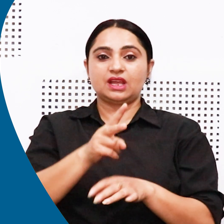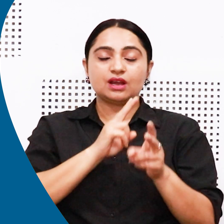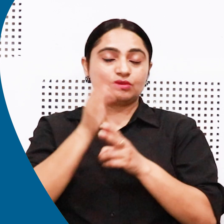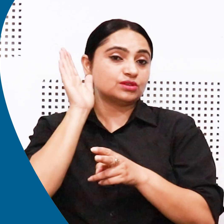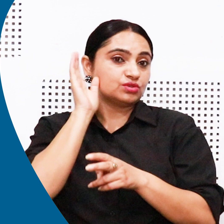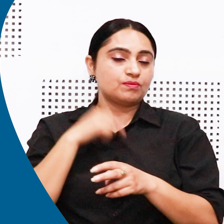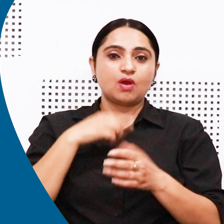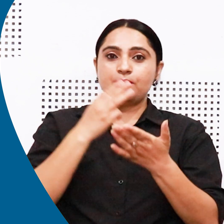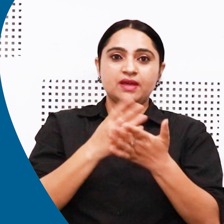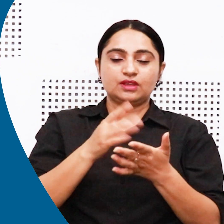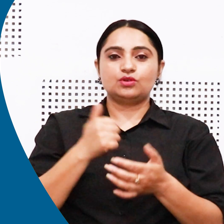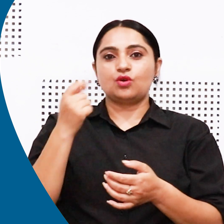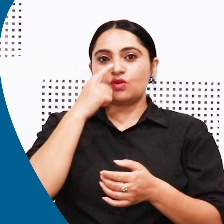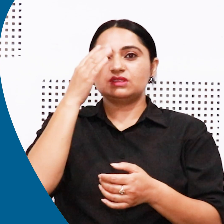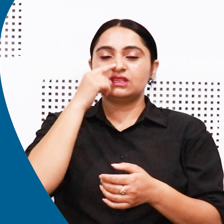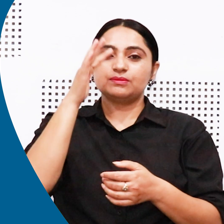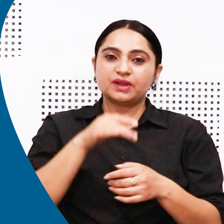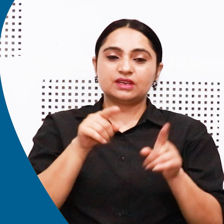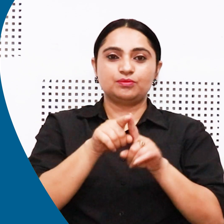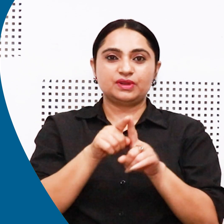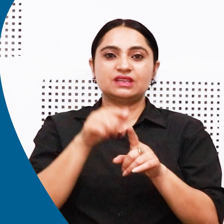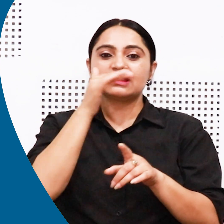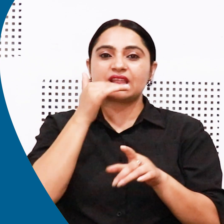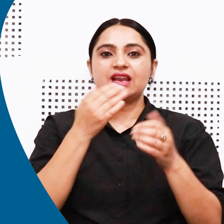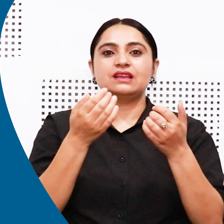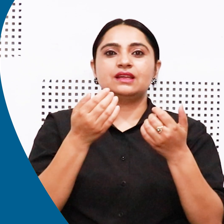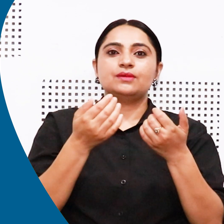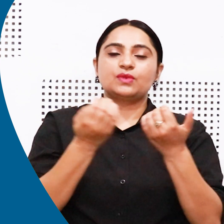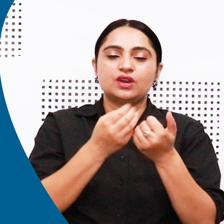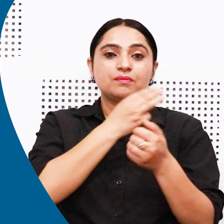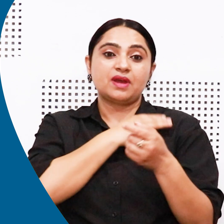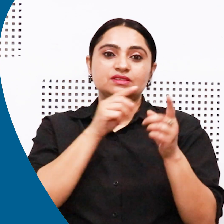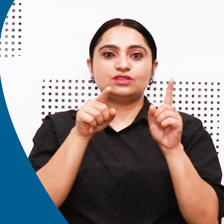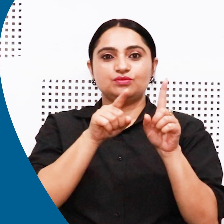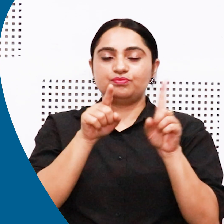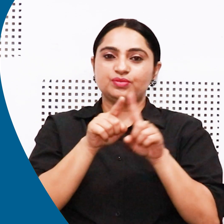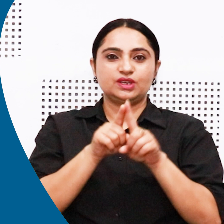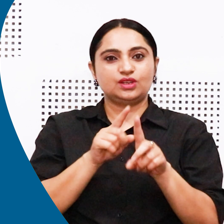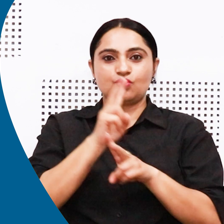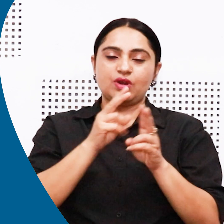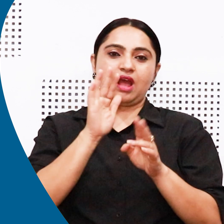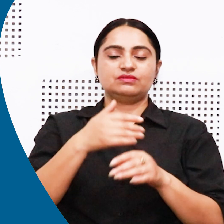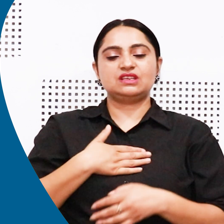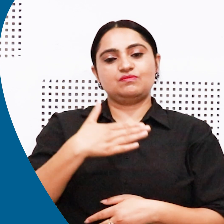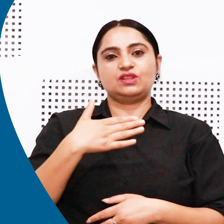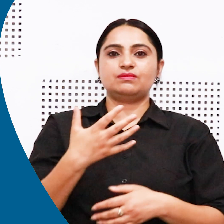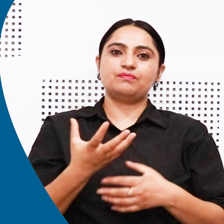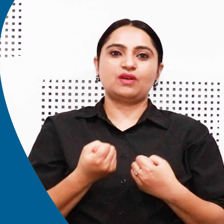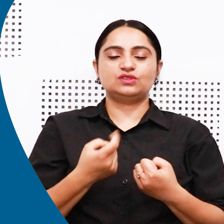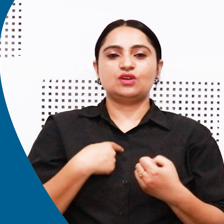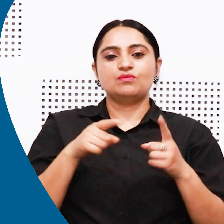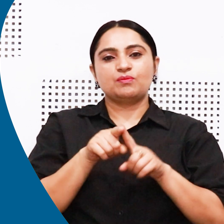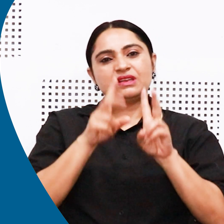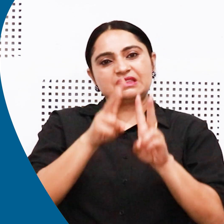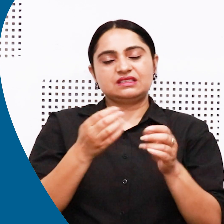अरू दिदी बहिनी पनि तालिम गरेको मान्छेको पनि अलि आउँछ रेडियोमा सुनेर, जो हिम्मत मिल्छ म पनि गर्छु कि त्यस्तै